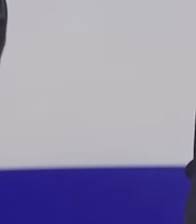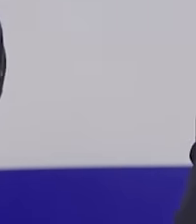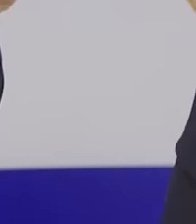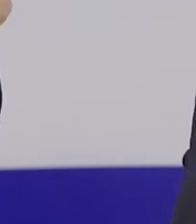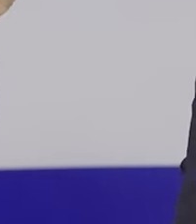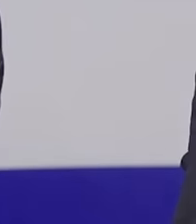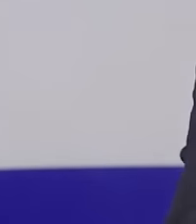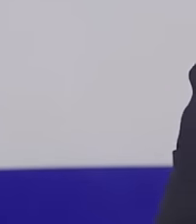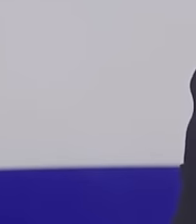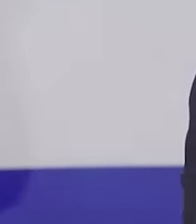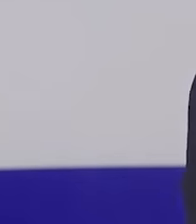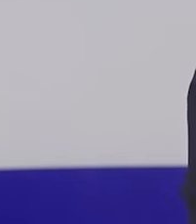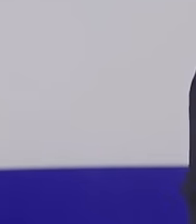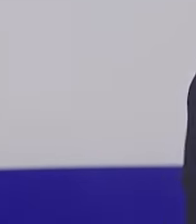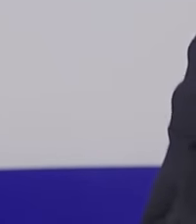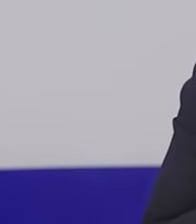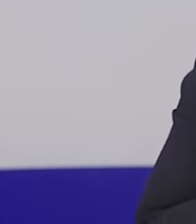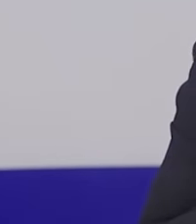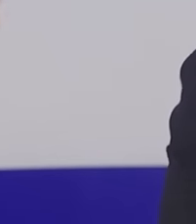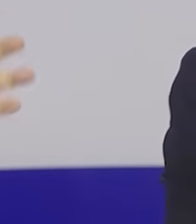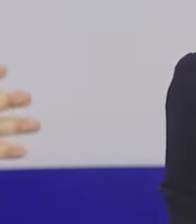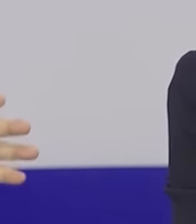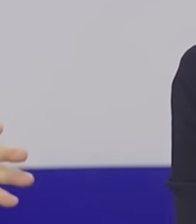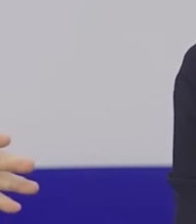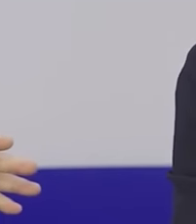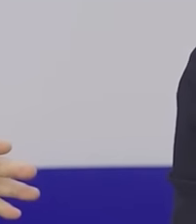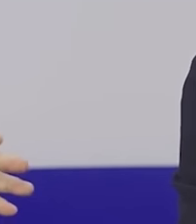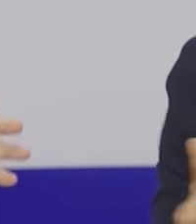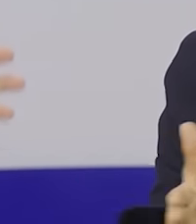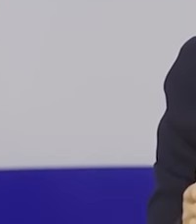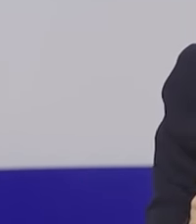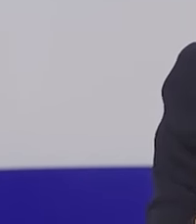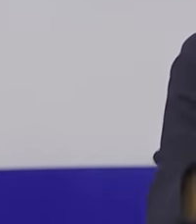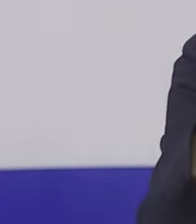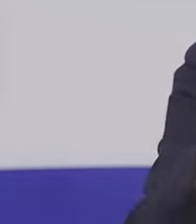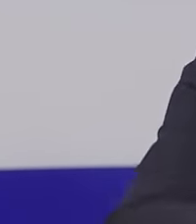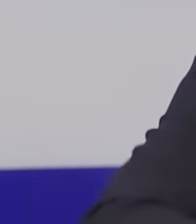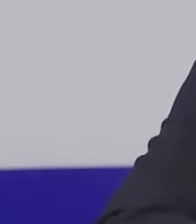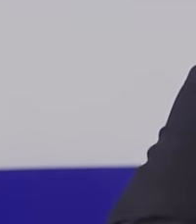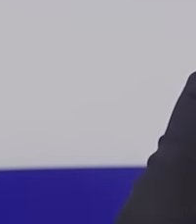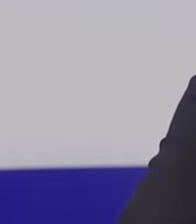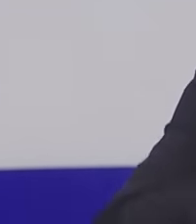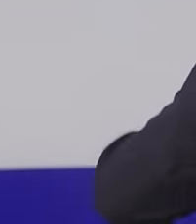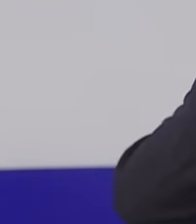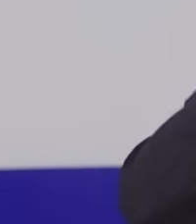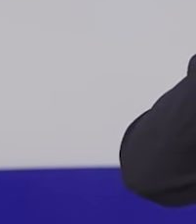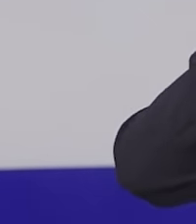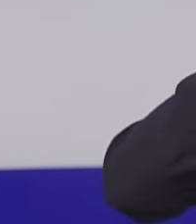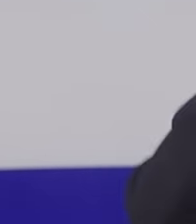있었죠. 보부상들이 짐지고 다니는 그런데 거기에다가 차가 다닐 수 있는 신장로